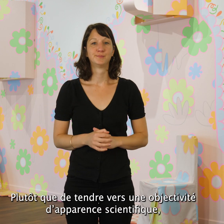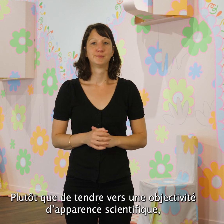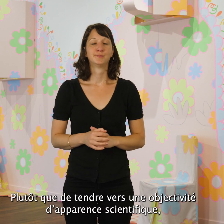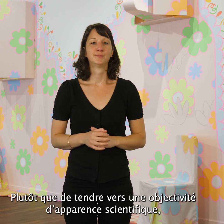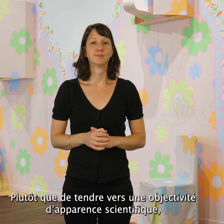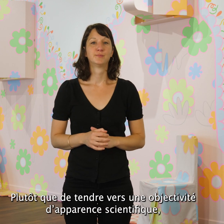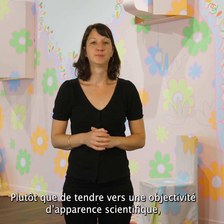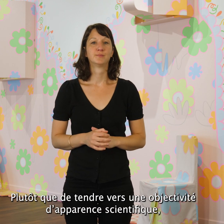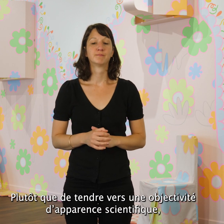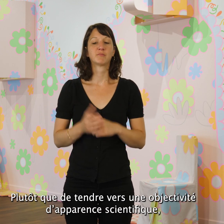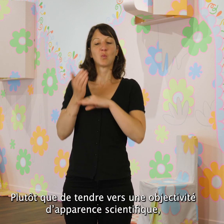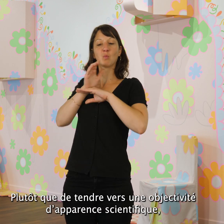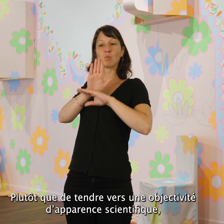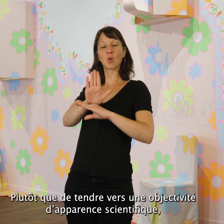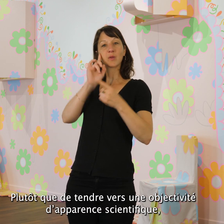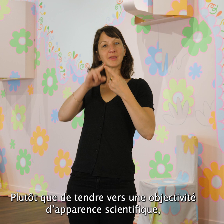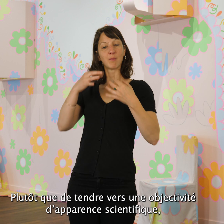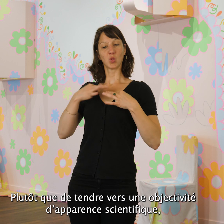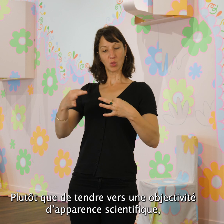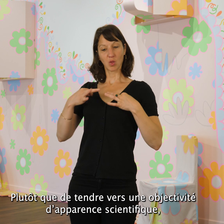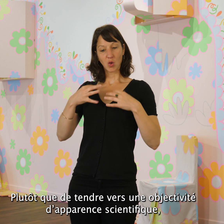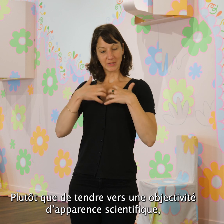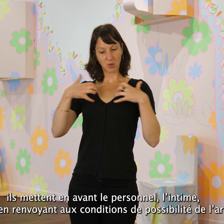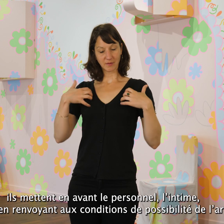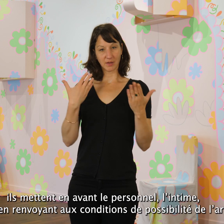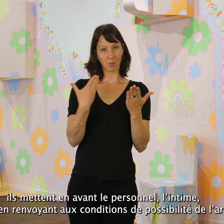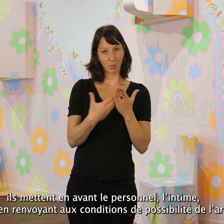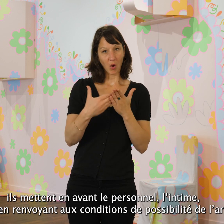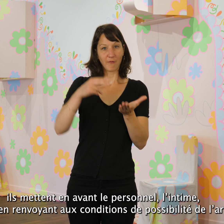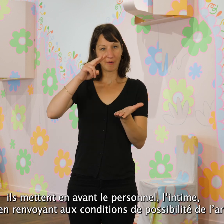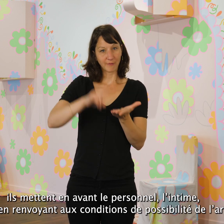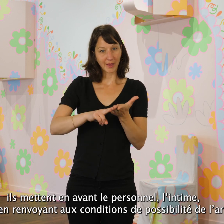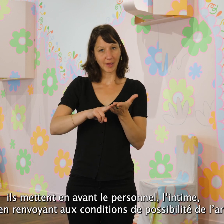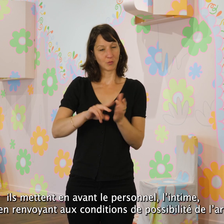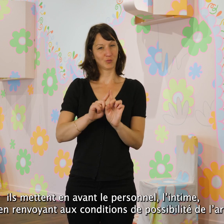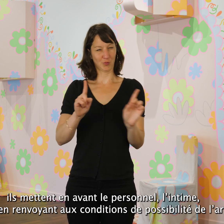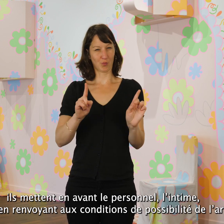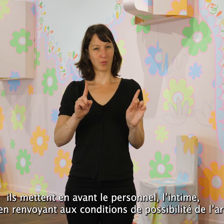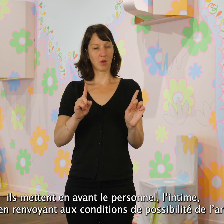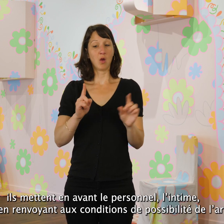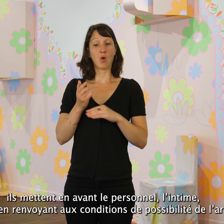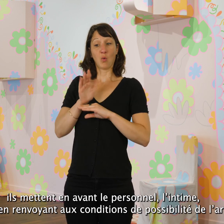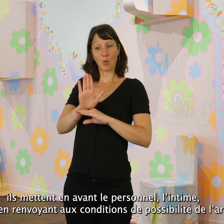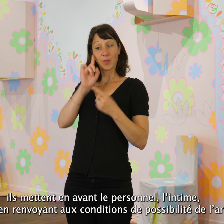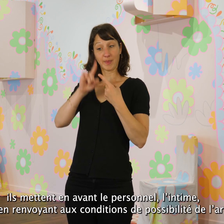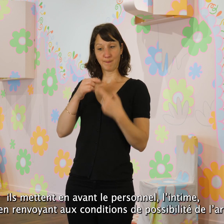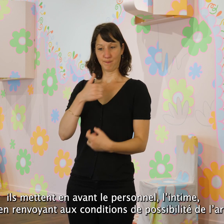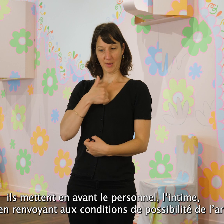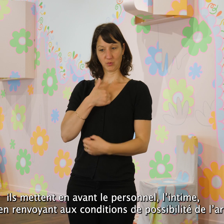Plutôt que de tendre vers une objectivité d'apparence scientifique, ils mettent en avant le personnel, l'intime, tout en renvoyant